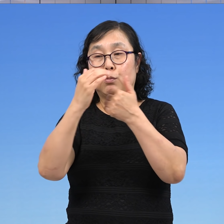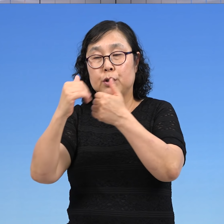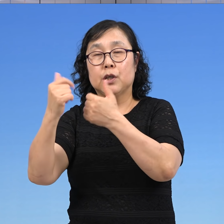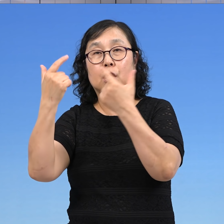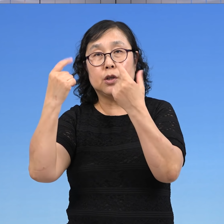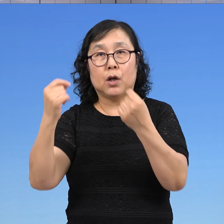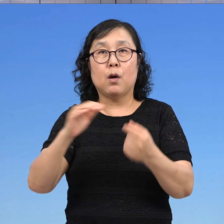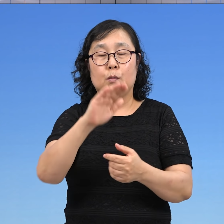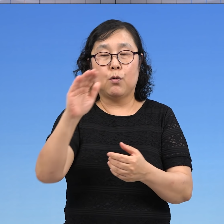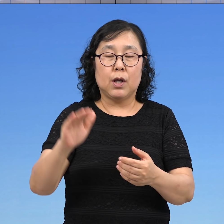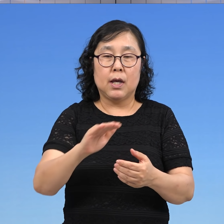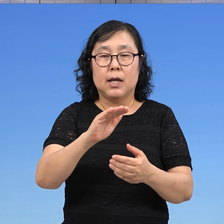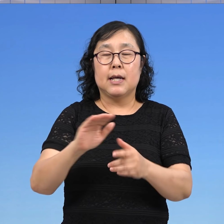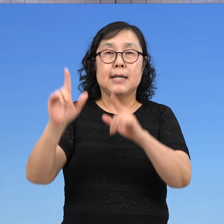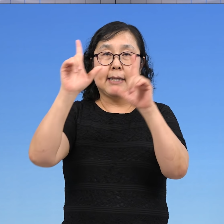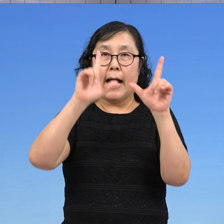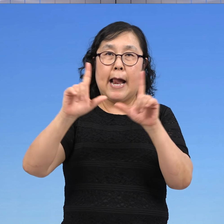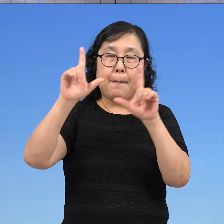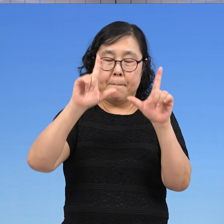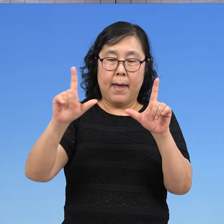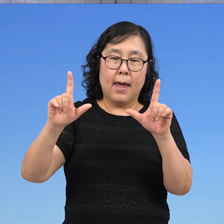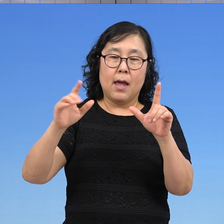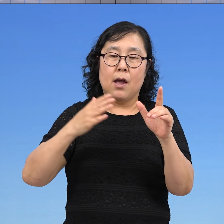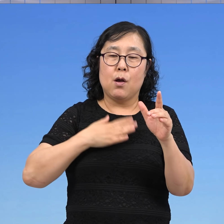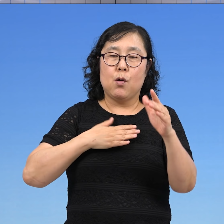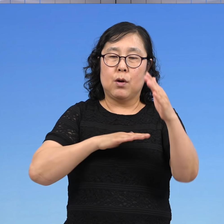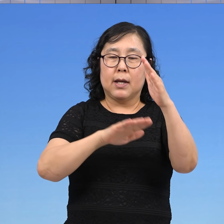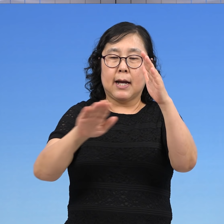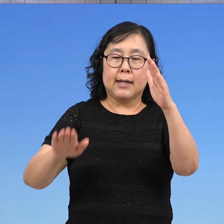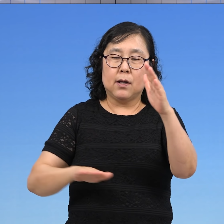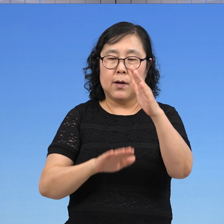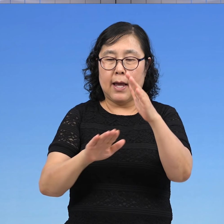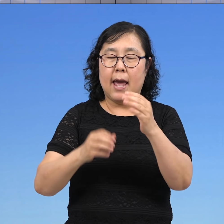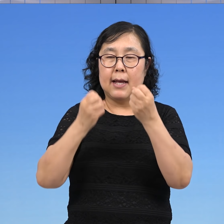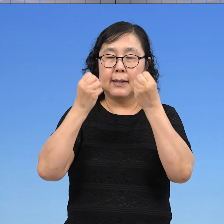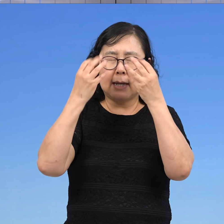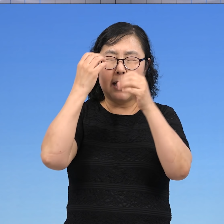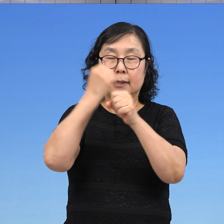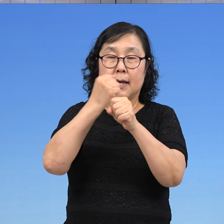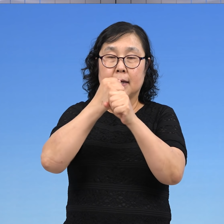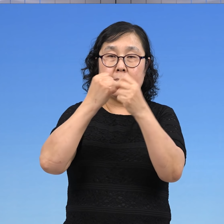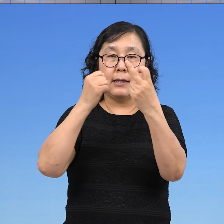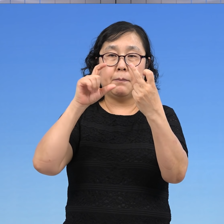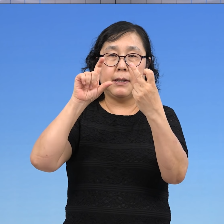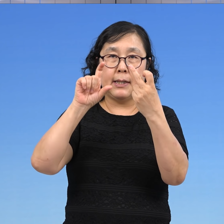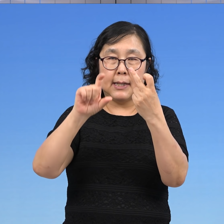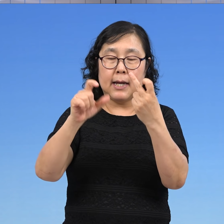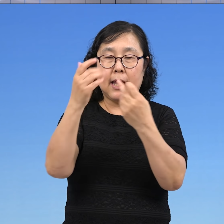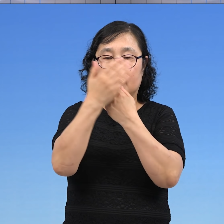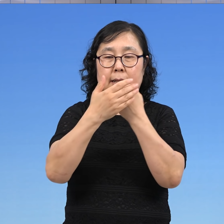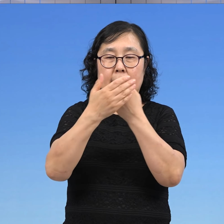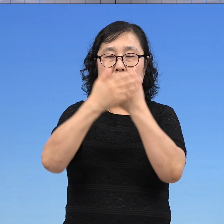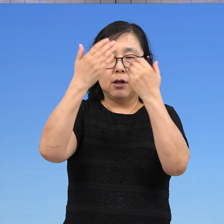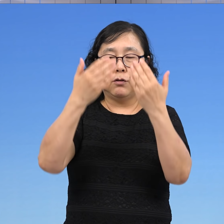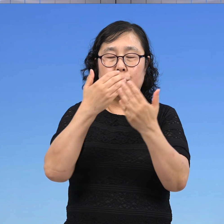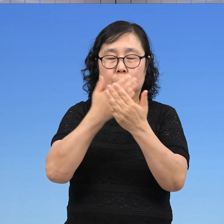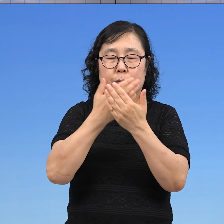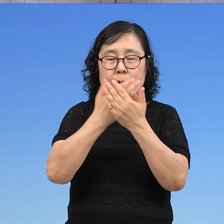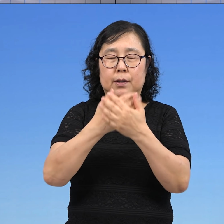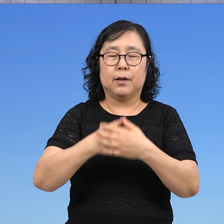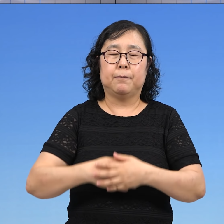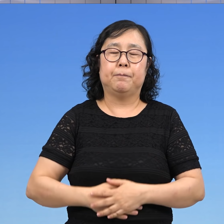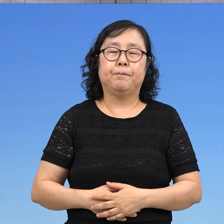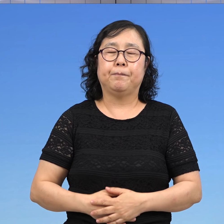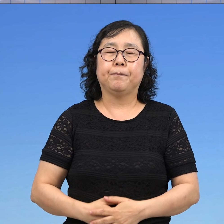우리 인생의 우리 가정에 창세기 12장의 은혜를 허락하여 주시옵소서 우리 통성으로 한목소리를 가지기도 하기